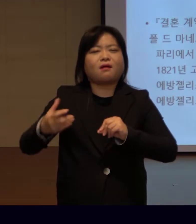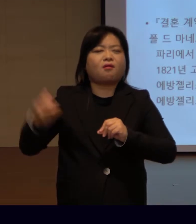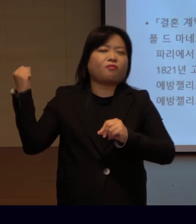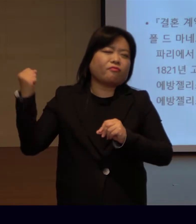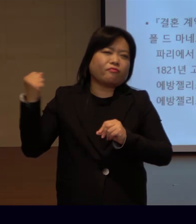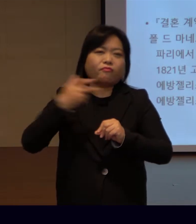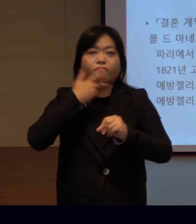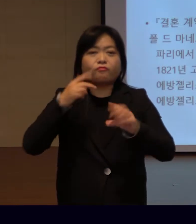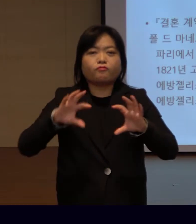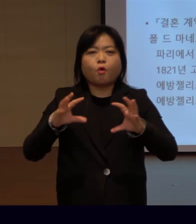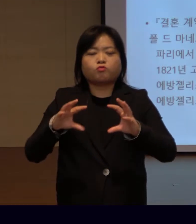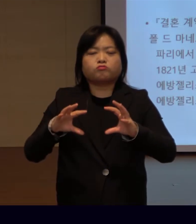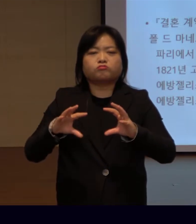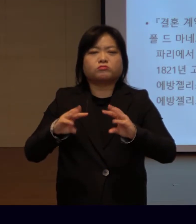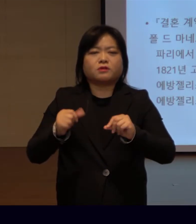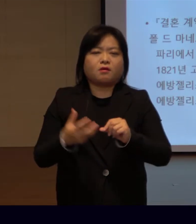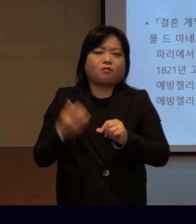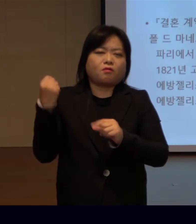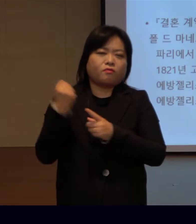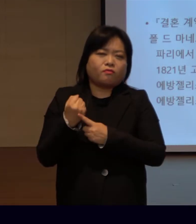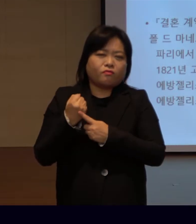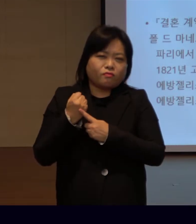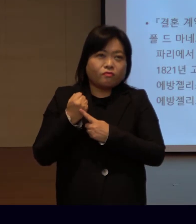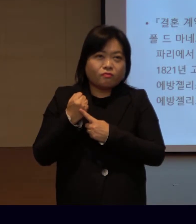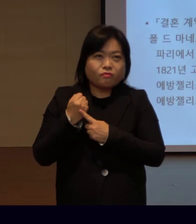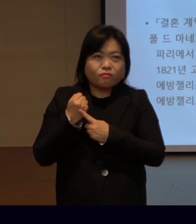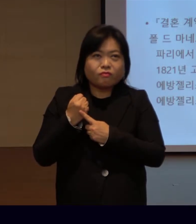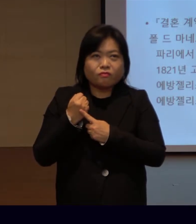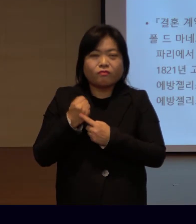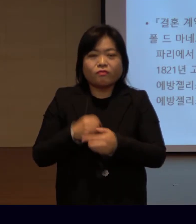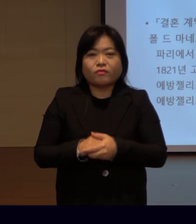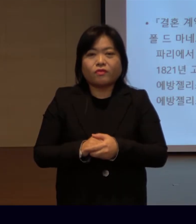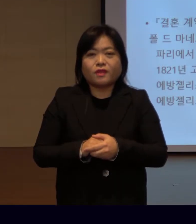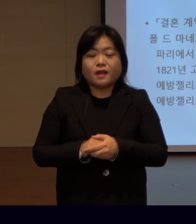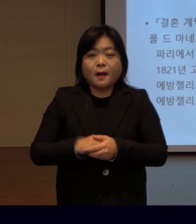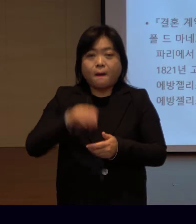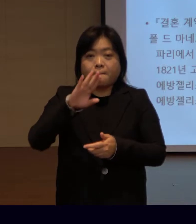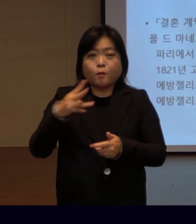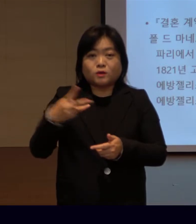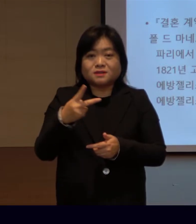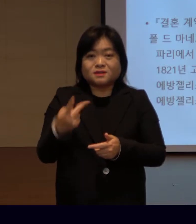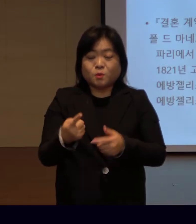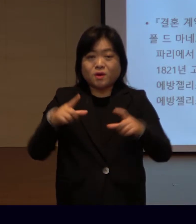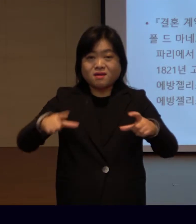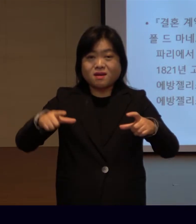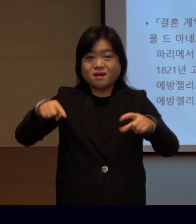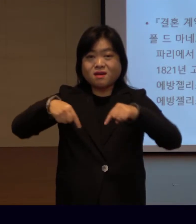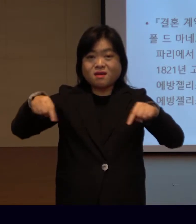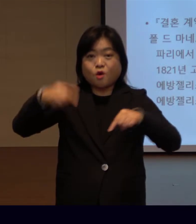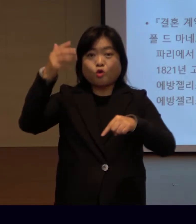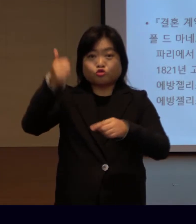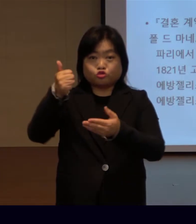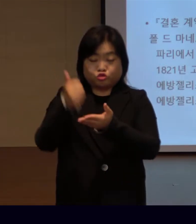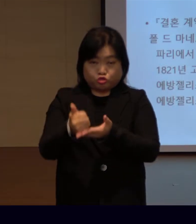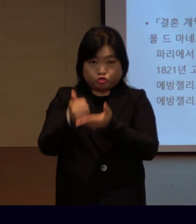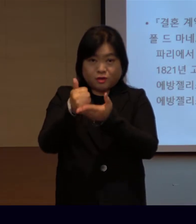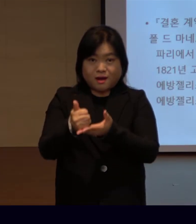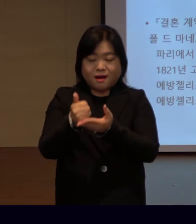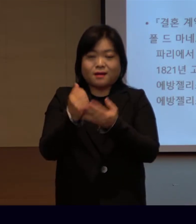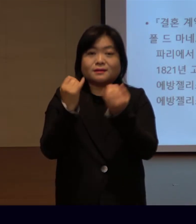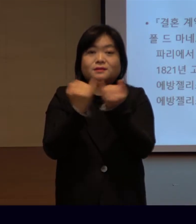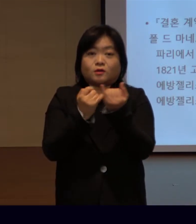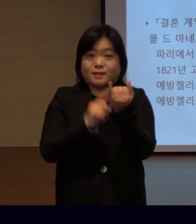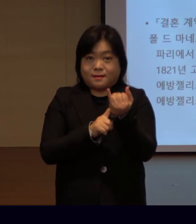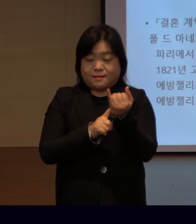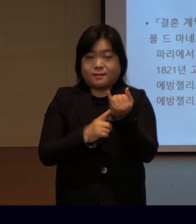영국 땅이었습니다. 왜냐하면은 너무 딴 얘기를 자꾸 많이 하는데 보르도의 영주가 그